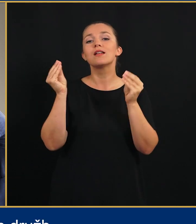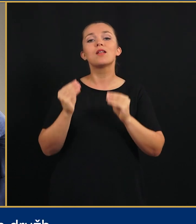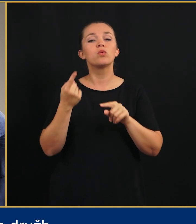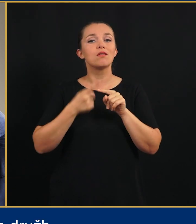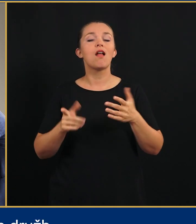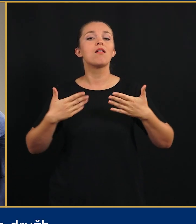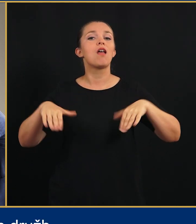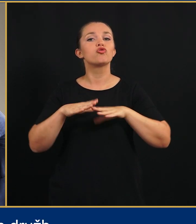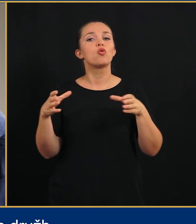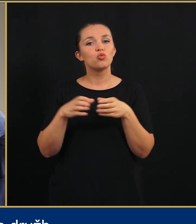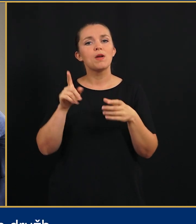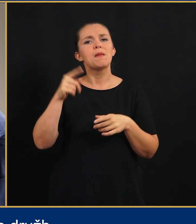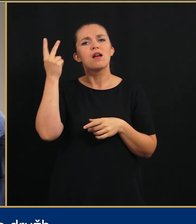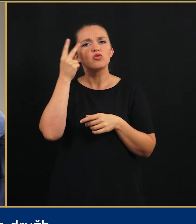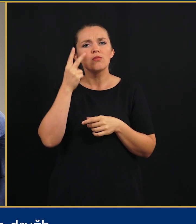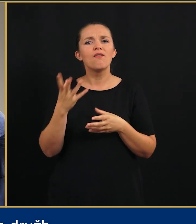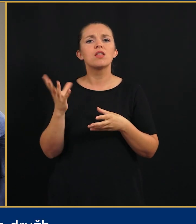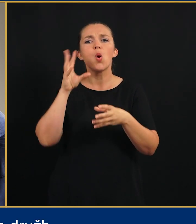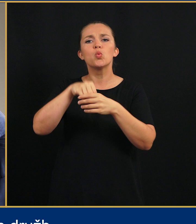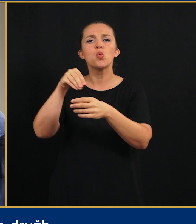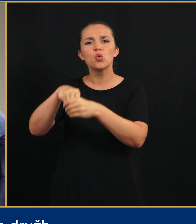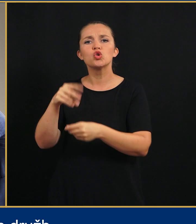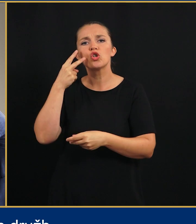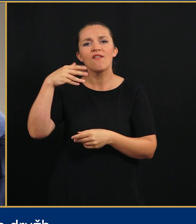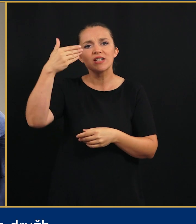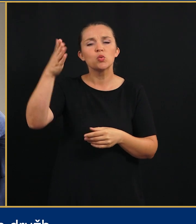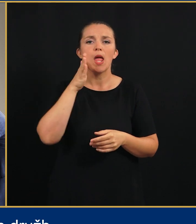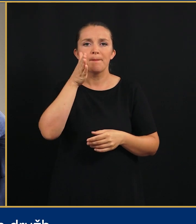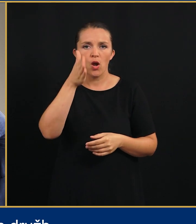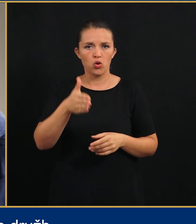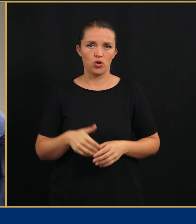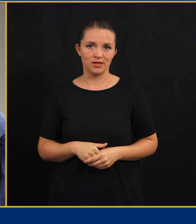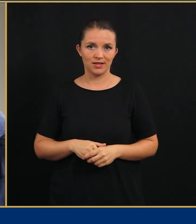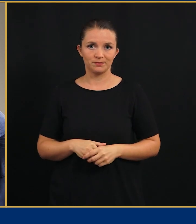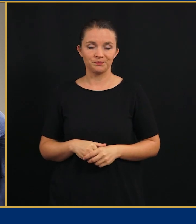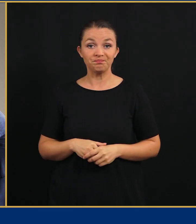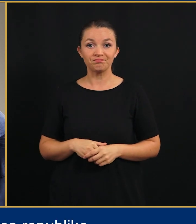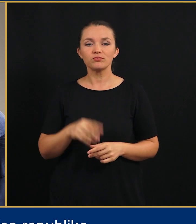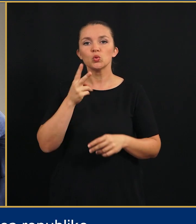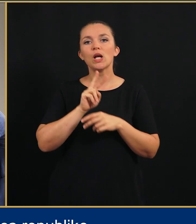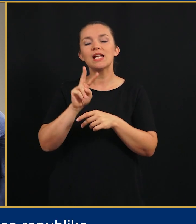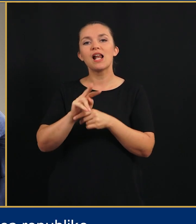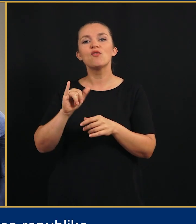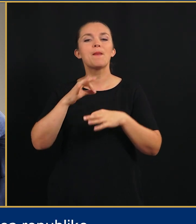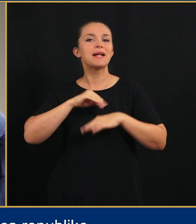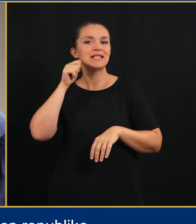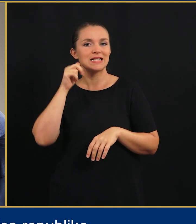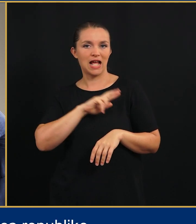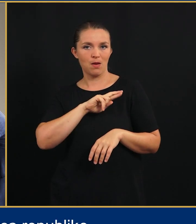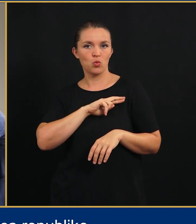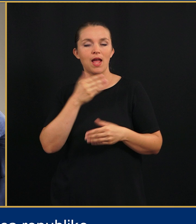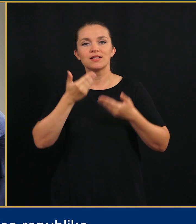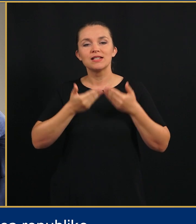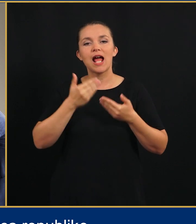dela naših družb in razumevanja vključujoče vizije prihodnosti. V nadaljevanju se je predsednica